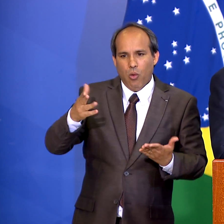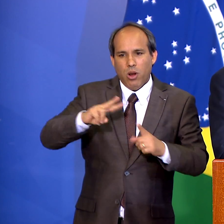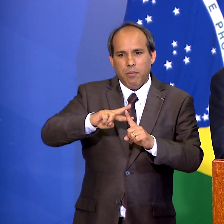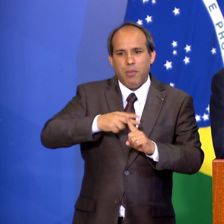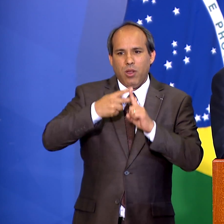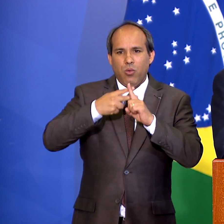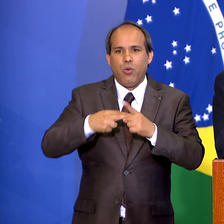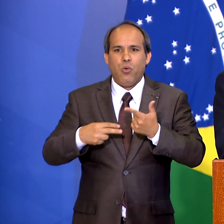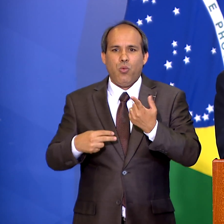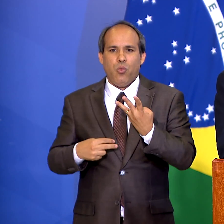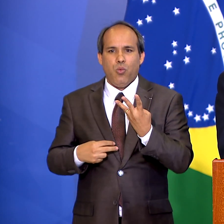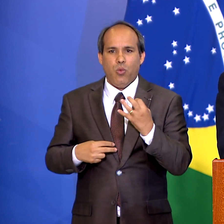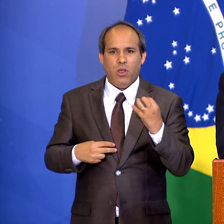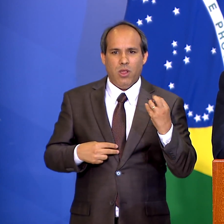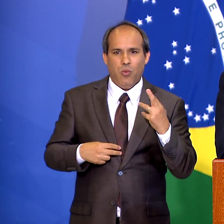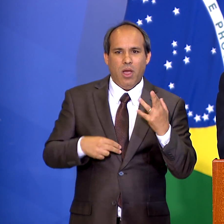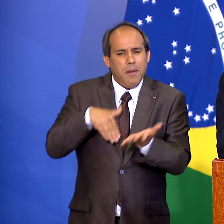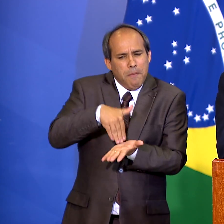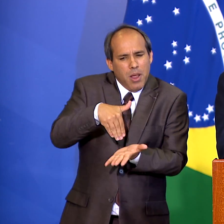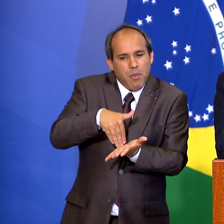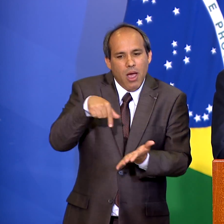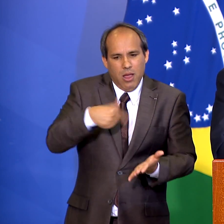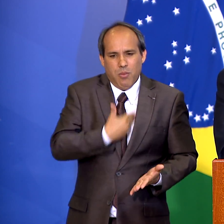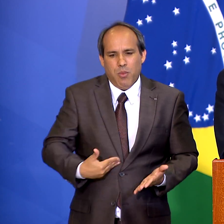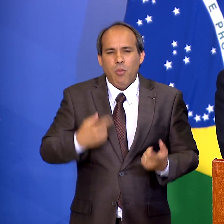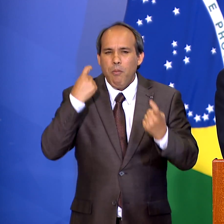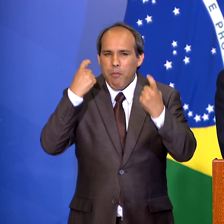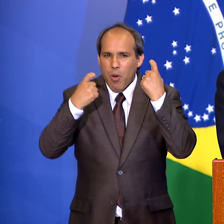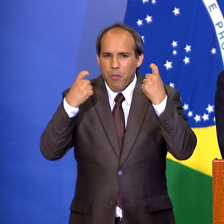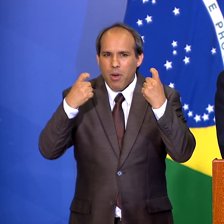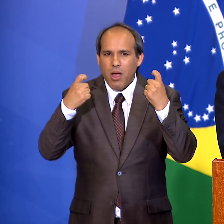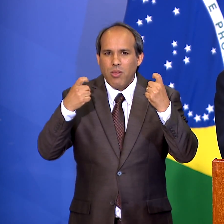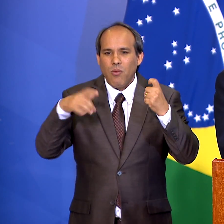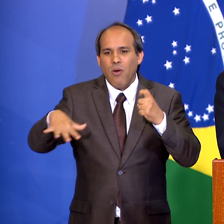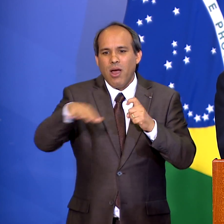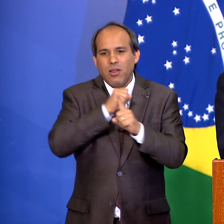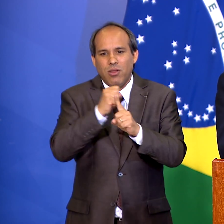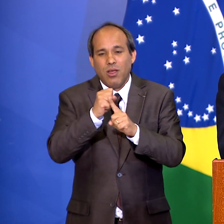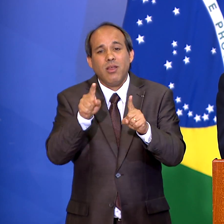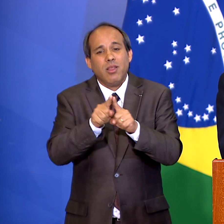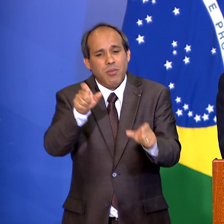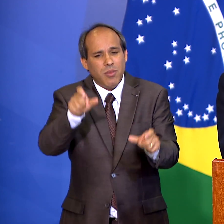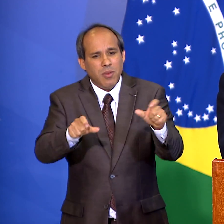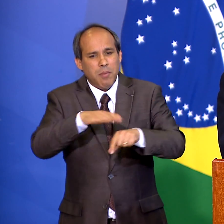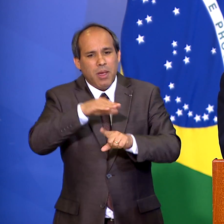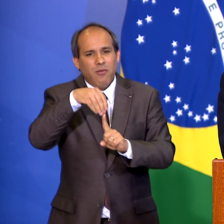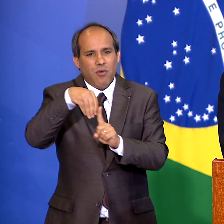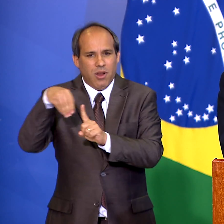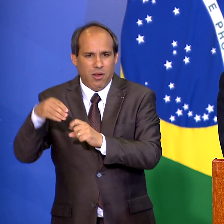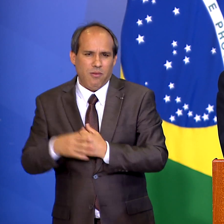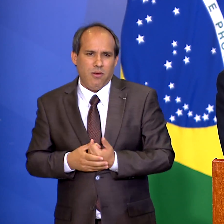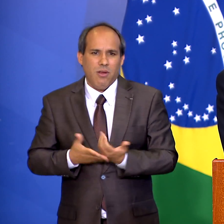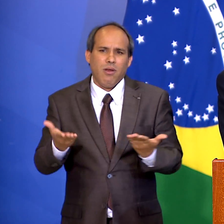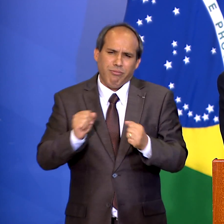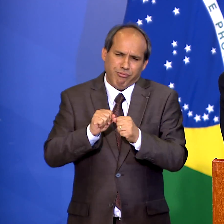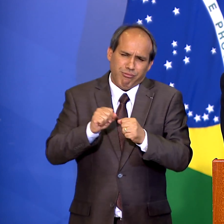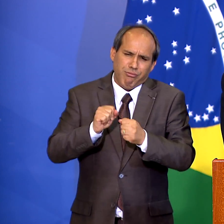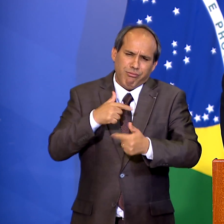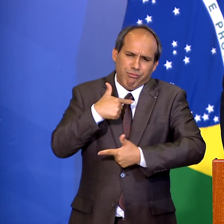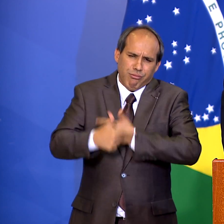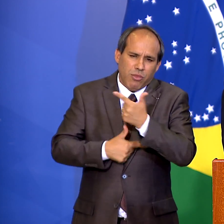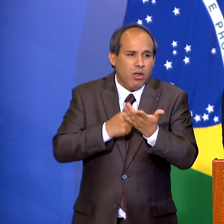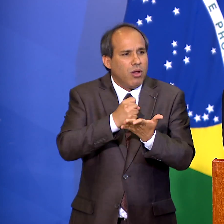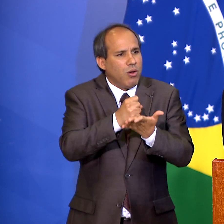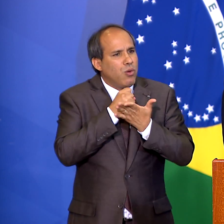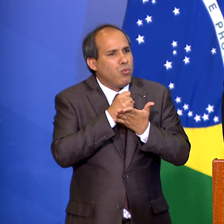mínimo R$400. Então, é um governo que se preocupa com o social e com os mais humildes também. Então, fazemos o possível com a